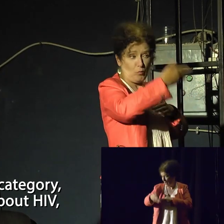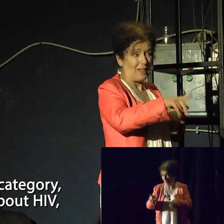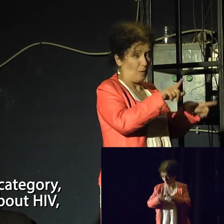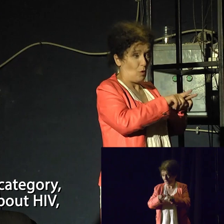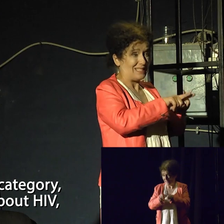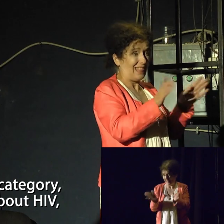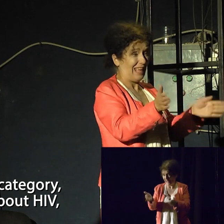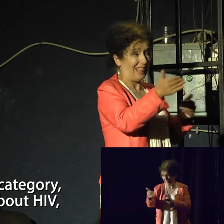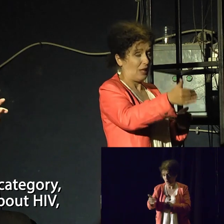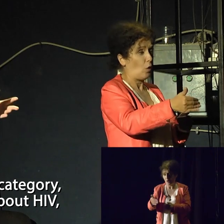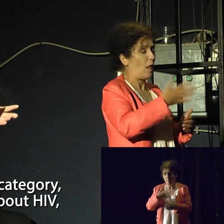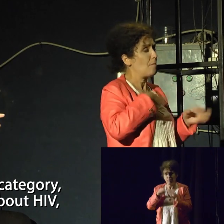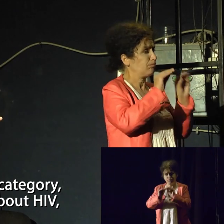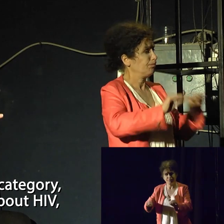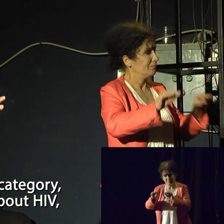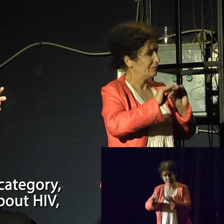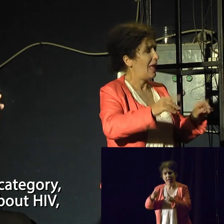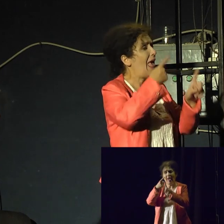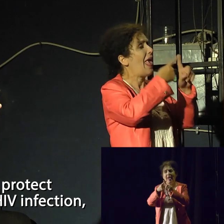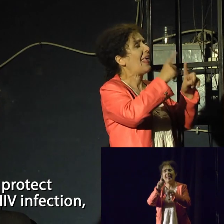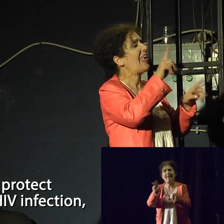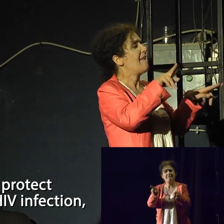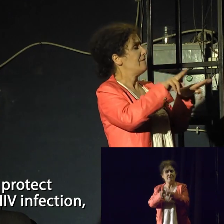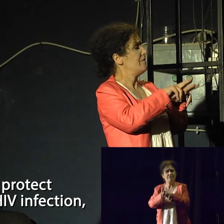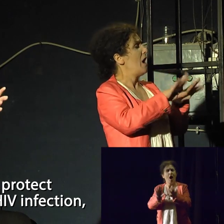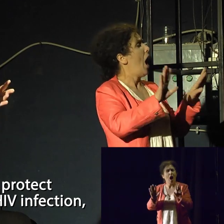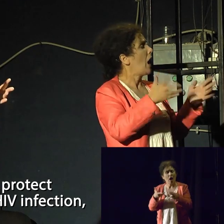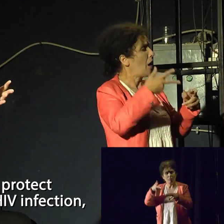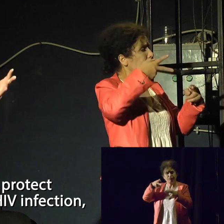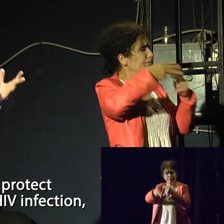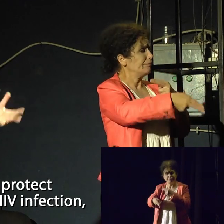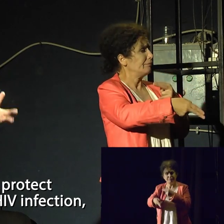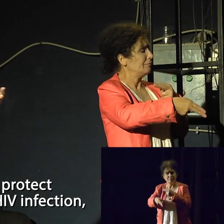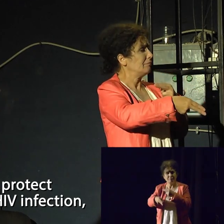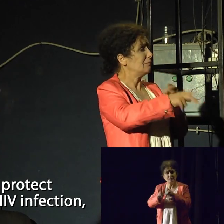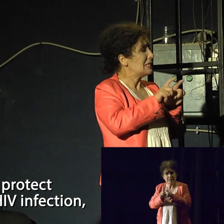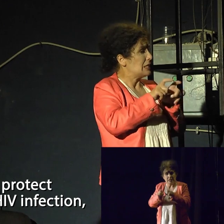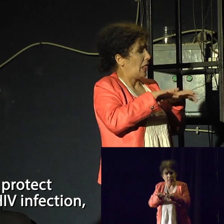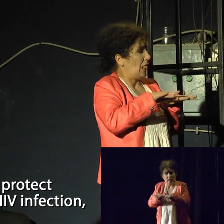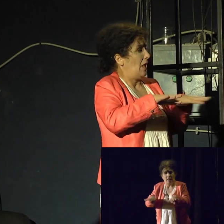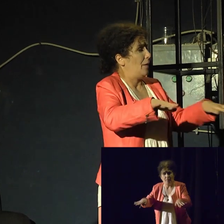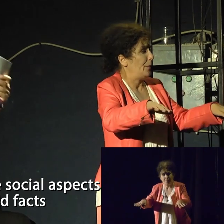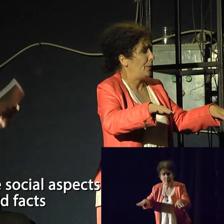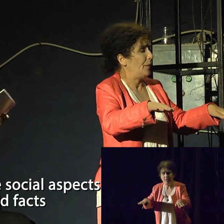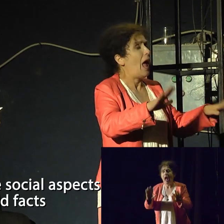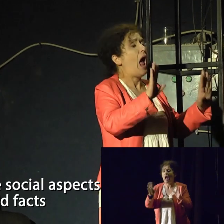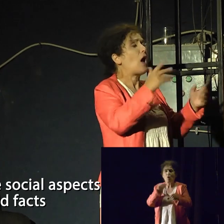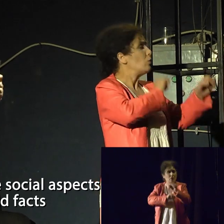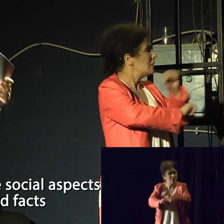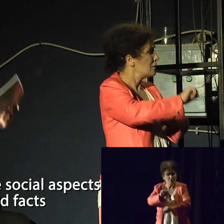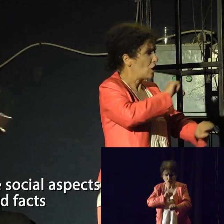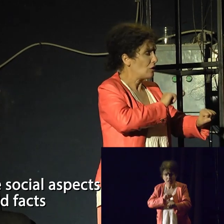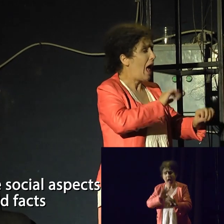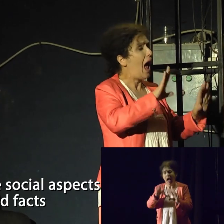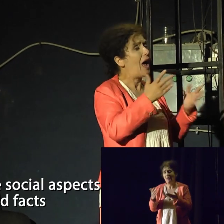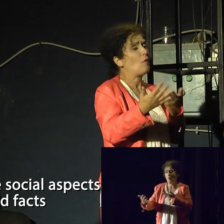истата категорија имаме и предавање за HIV, односно како да спречат да се инфицираат со HIV, како да се заштитат,